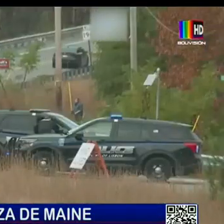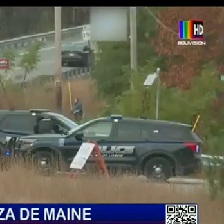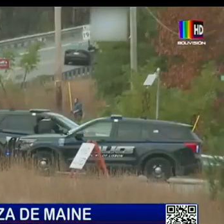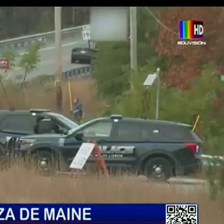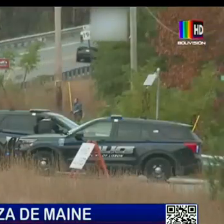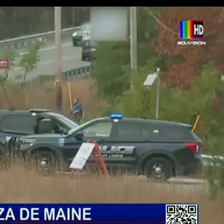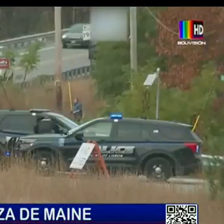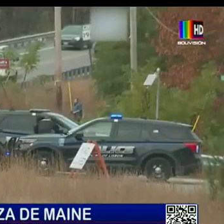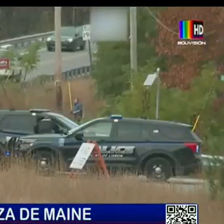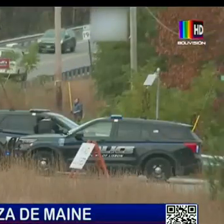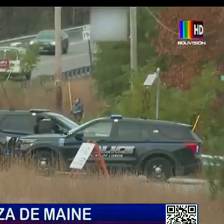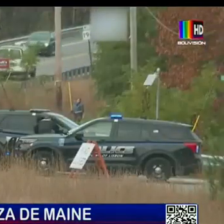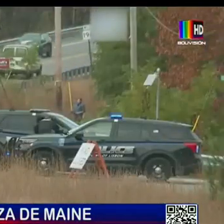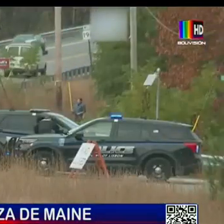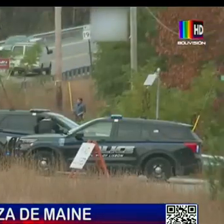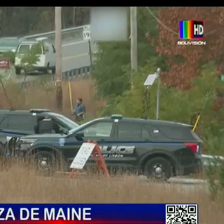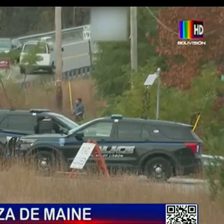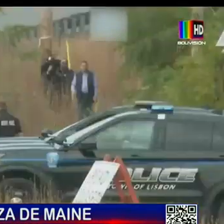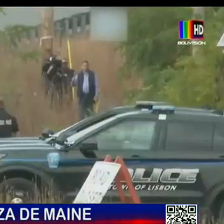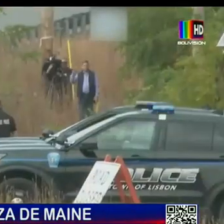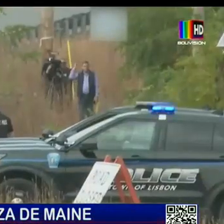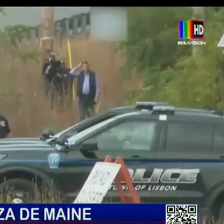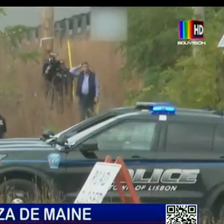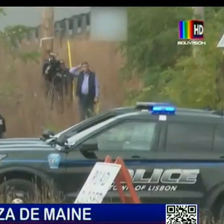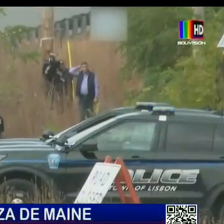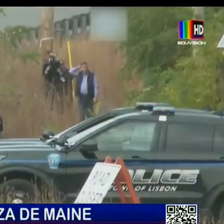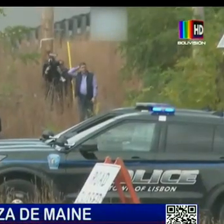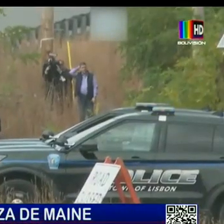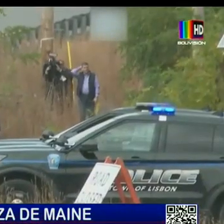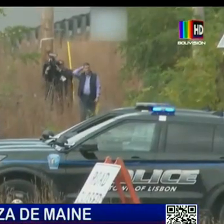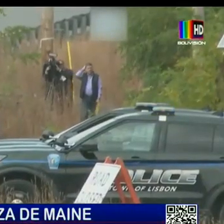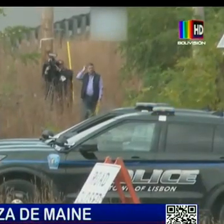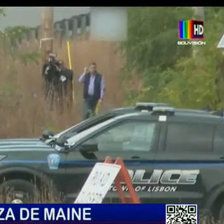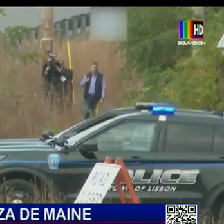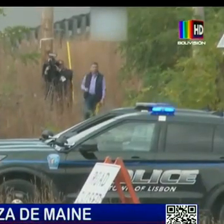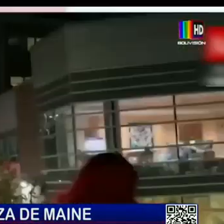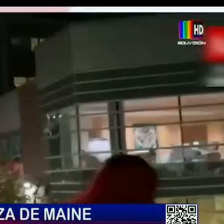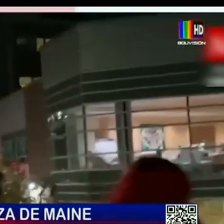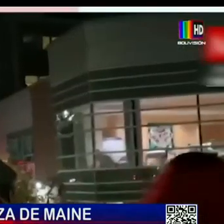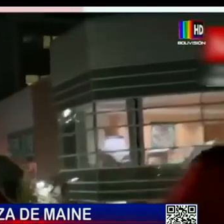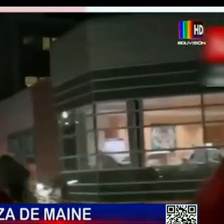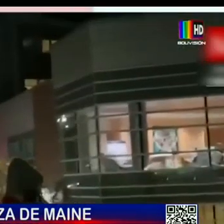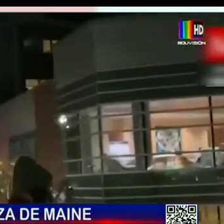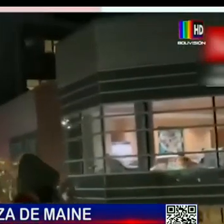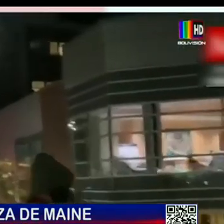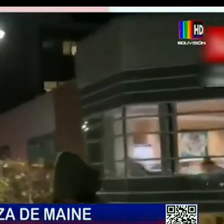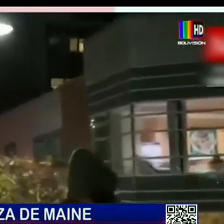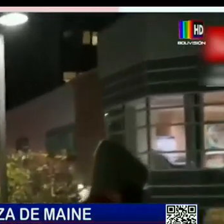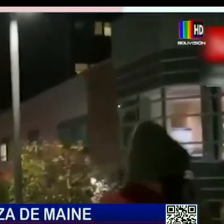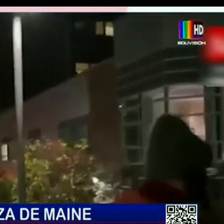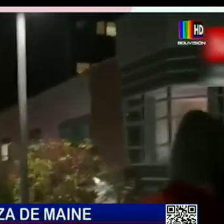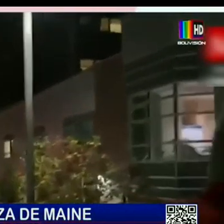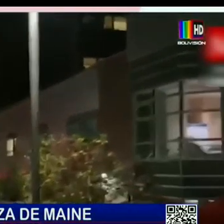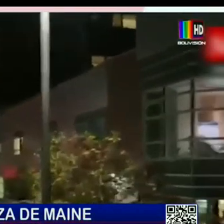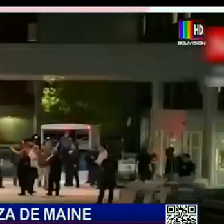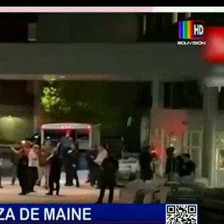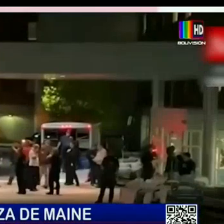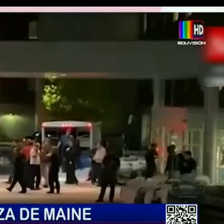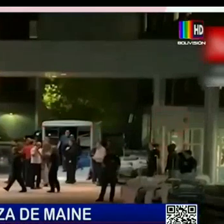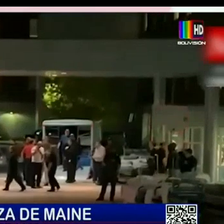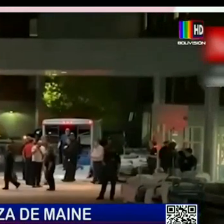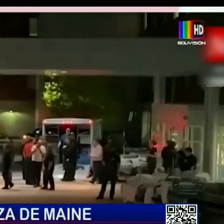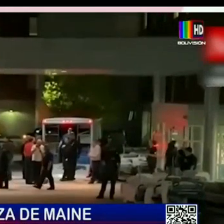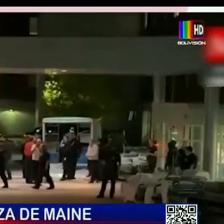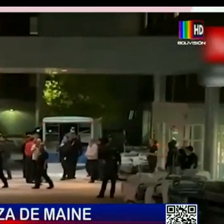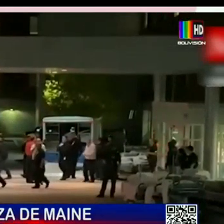Carr, autor de la matanza, que había matado a varias personas con un rifle semiautomático en una bolera y en un restaurante en Maine, Estados Unidos.